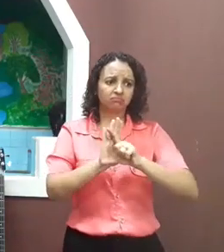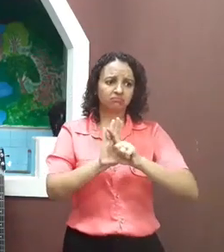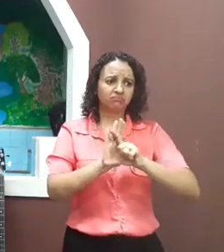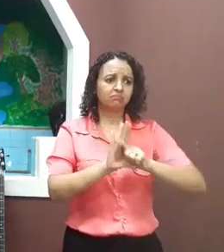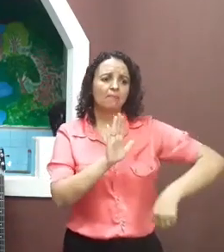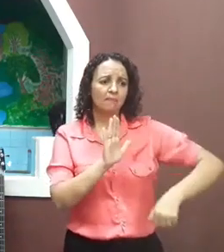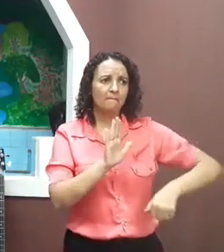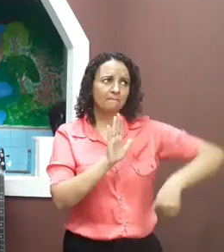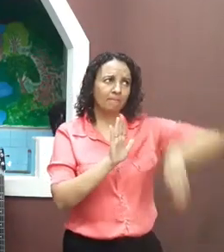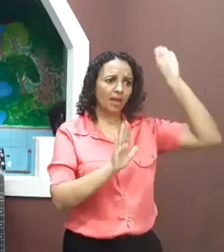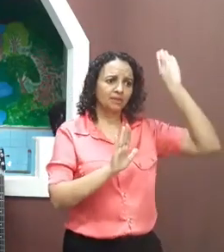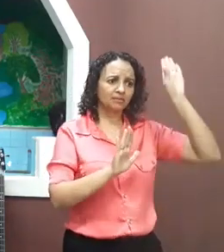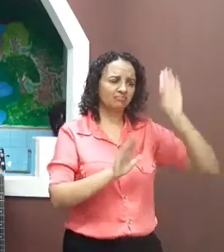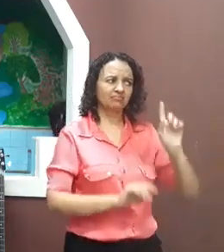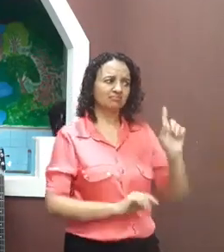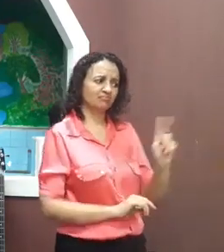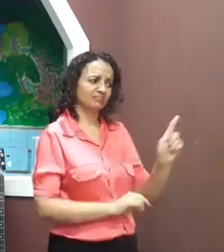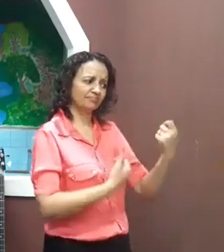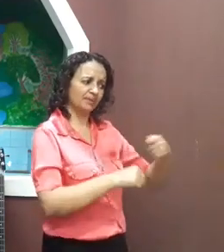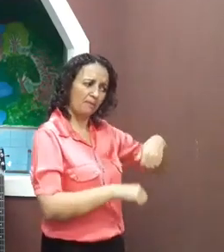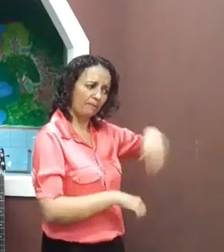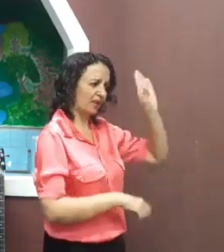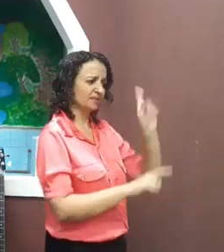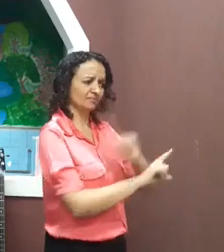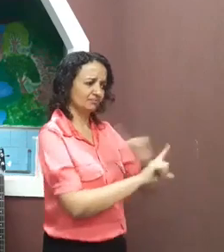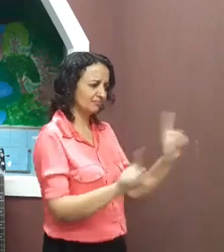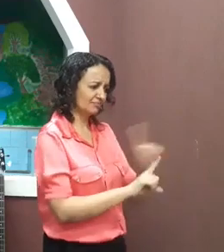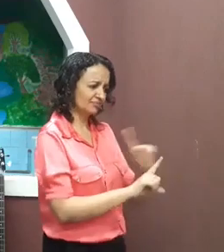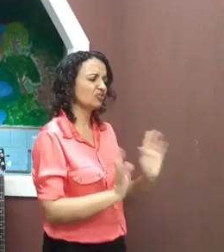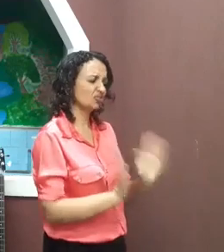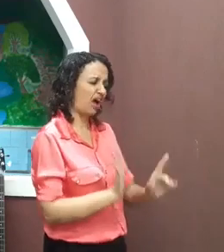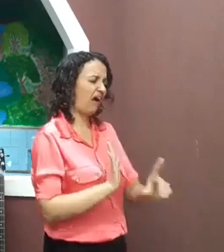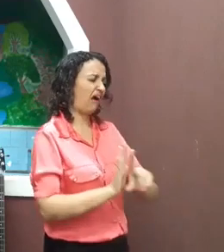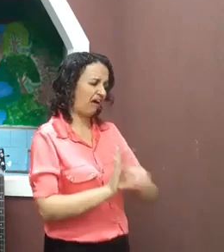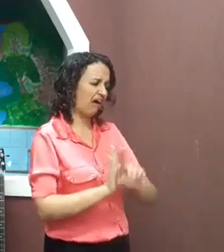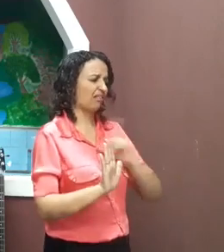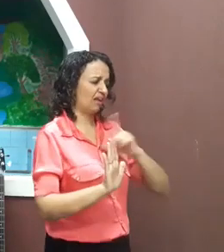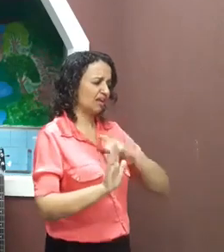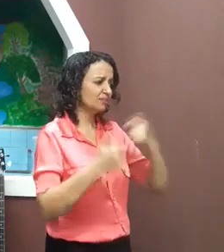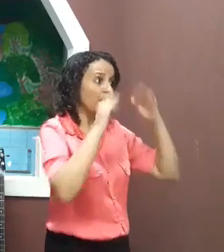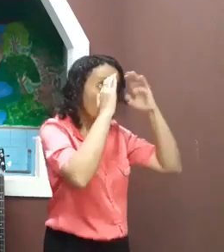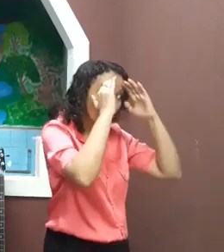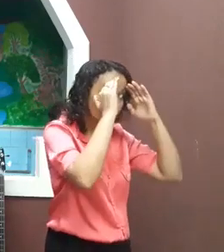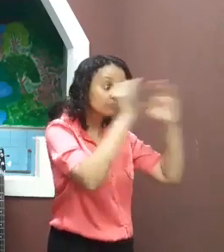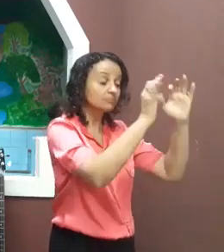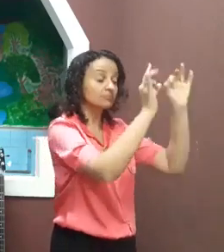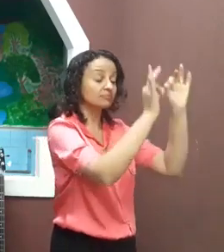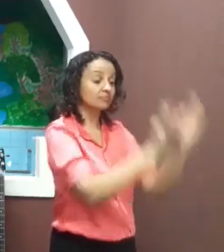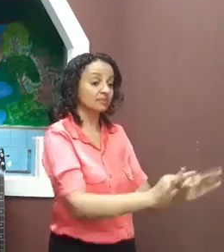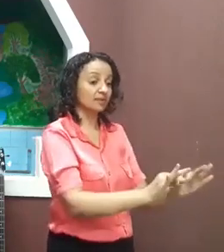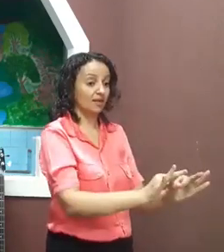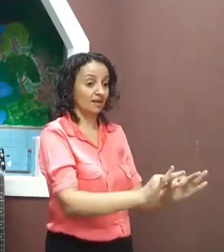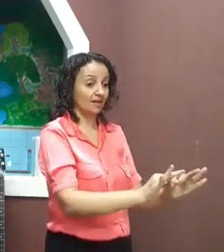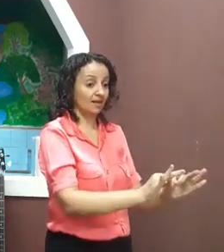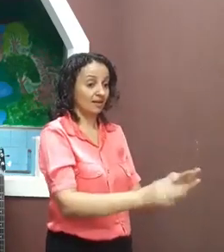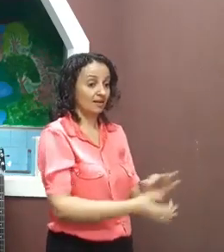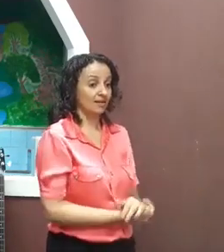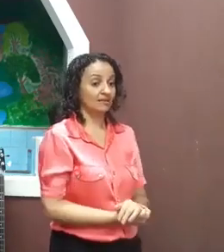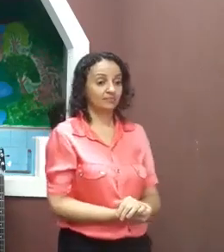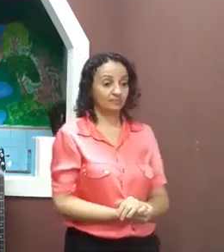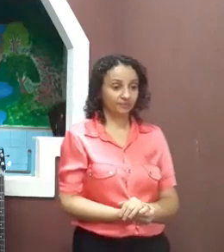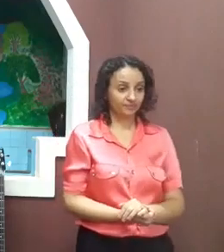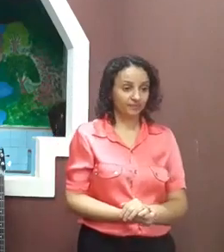já usar as leis que já funciona. E essa pessoa falou: não, pastor, precisava de mais lei. Eu falei: não, vou